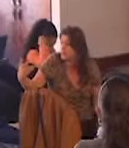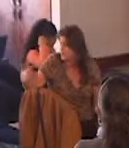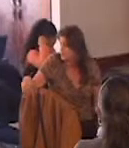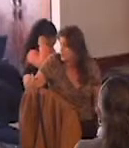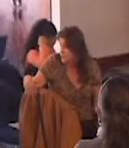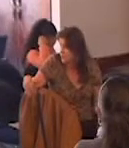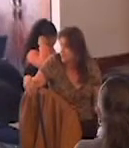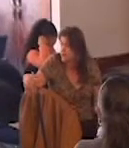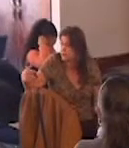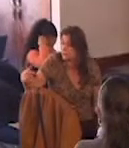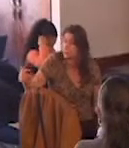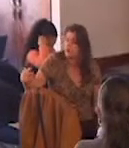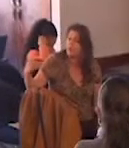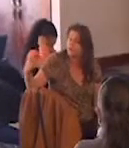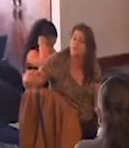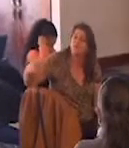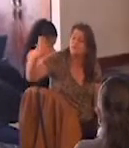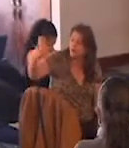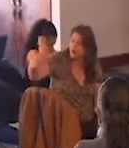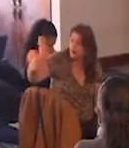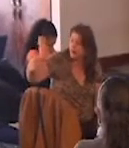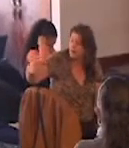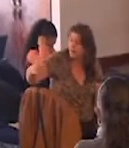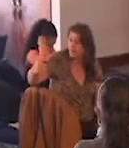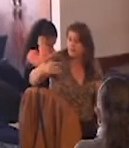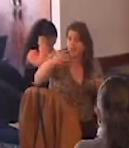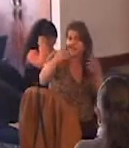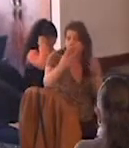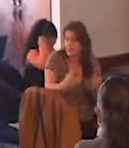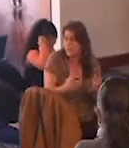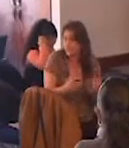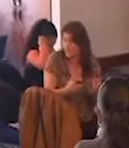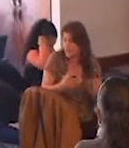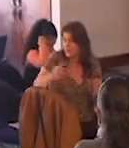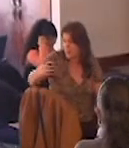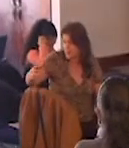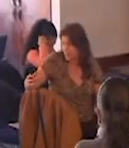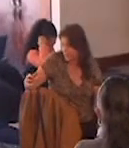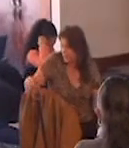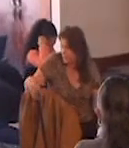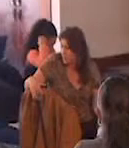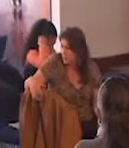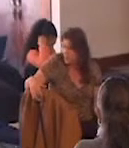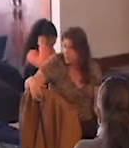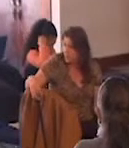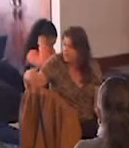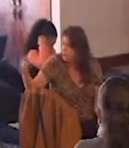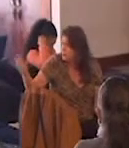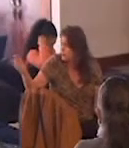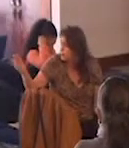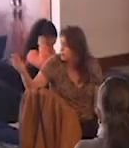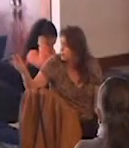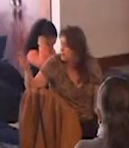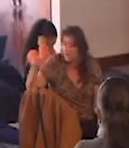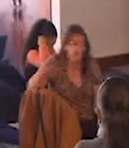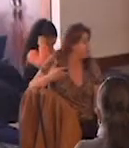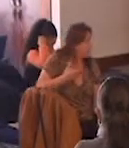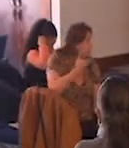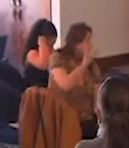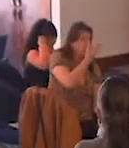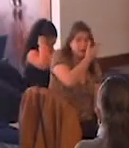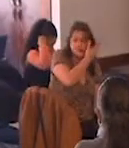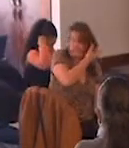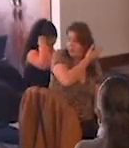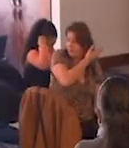manera. Mi hijo no habla, pero sí se comunica. Entonces, ¿por qué no voy a ver cómo se comunica este niño? Y